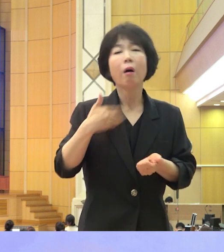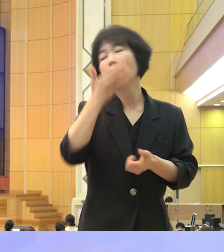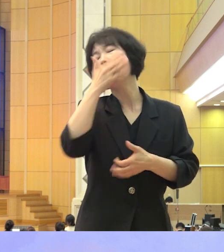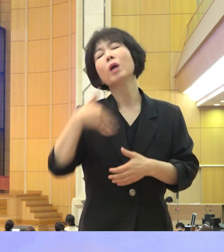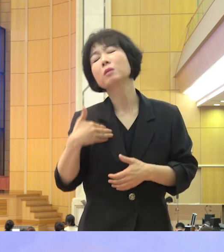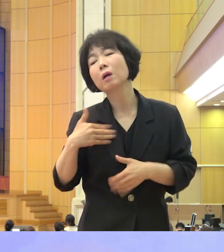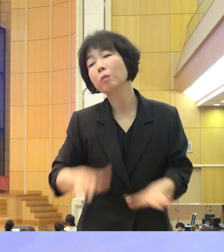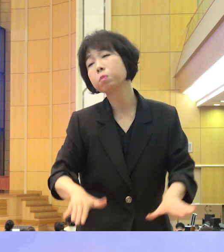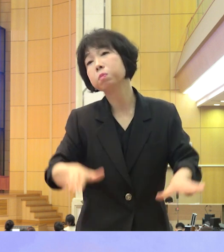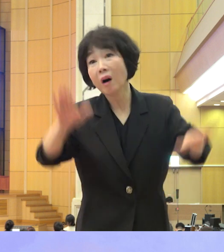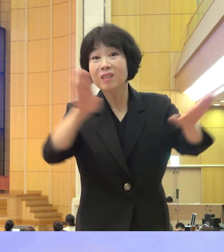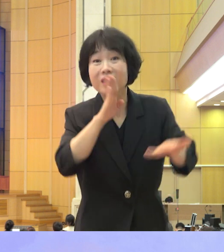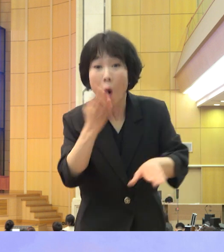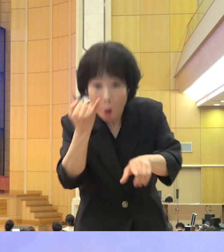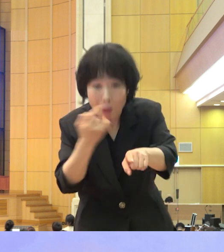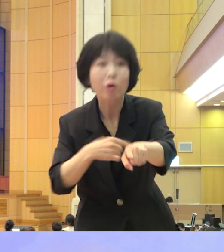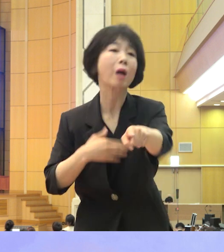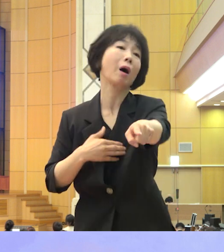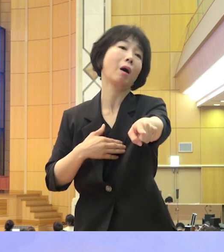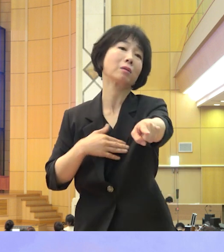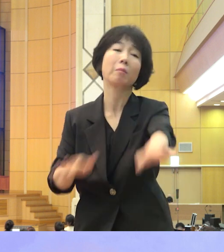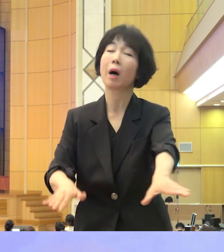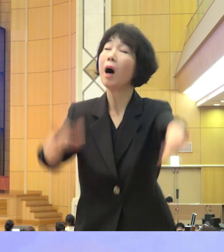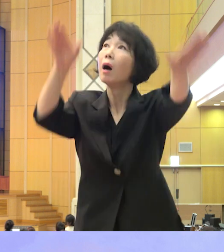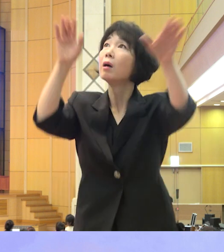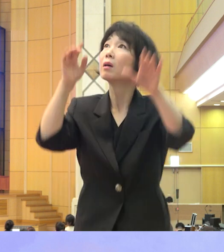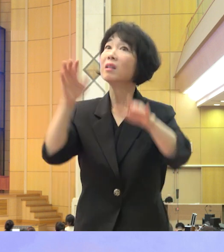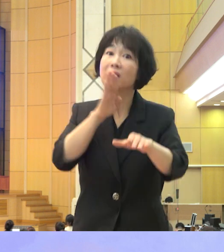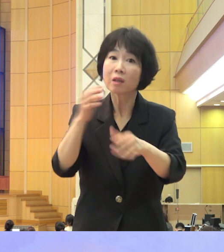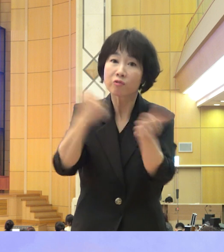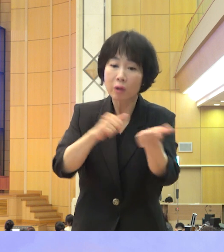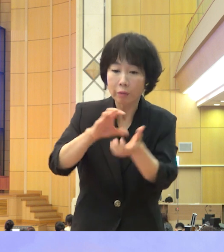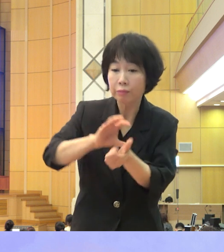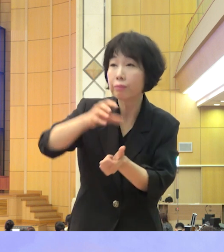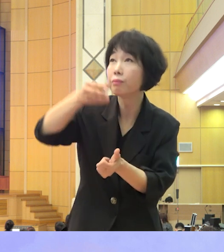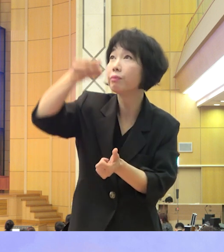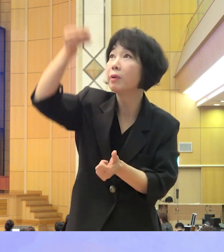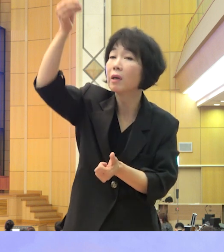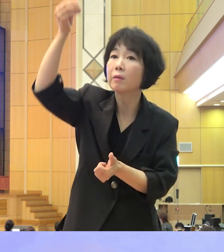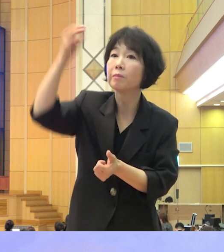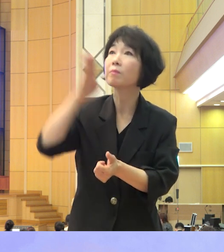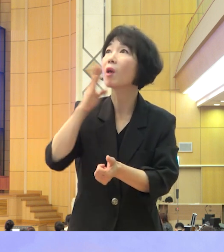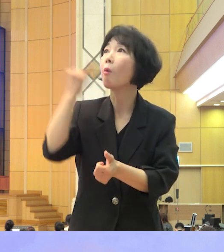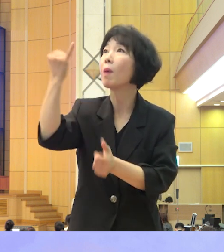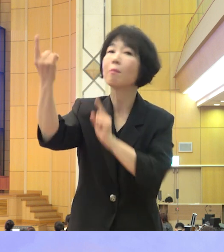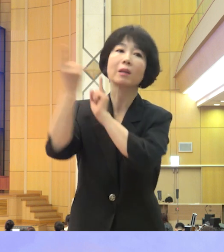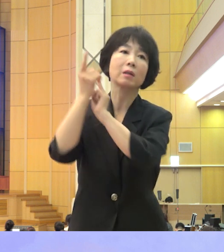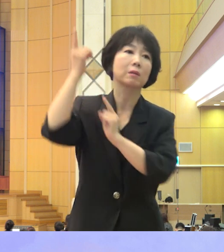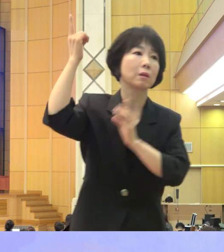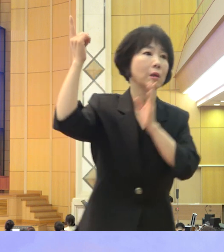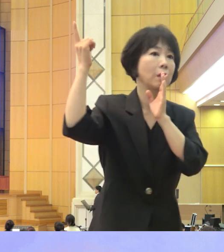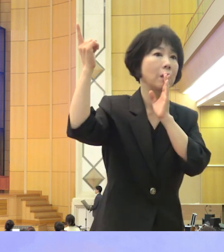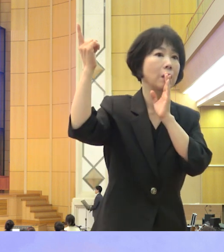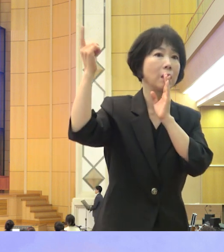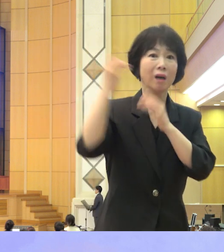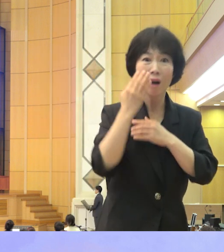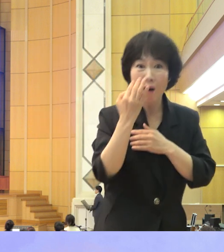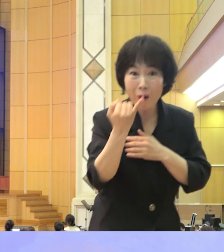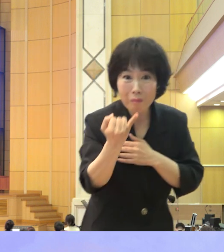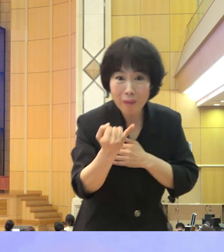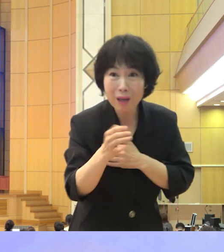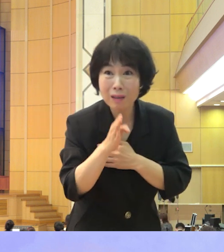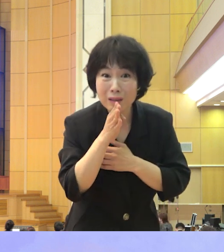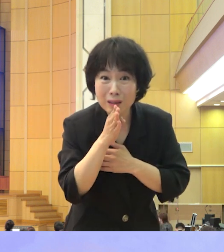가서 나를 낳아준 어머니를 봤다는 겁니다. 얘기한 그제서야 아버지 새엄마가